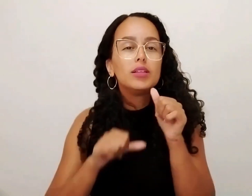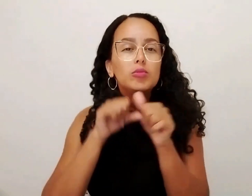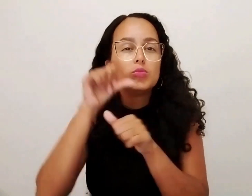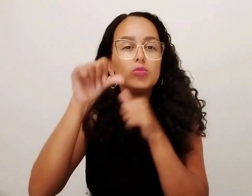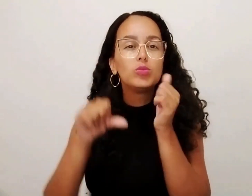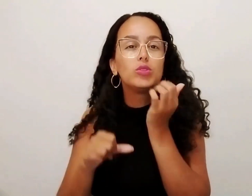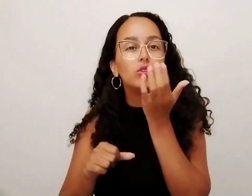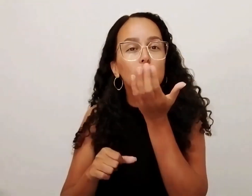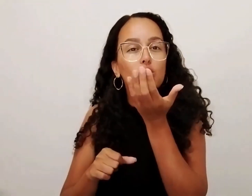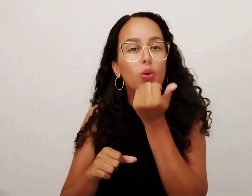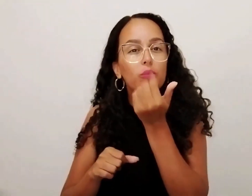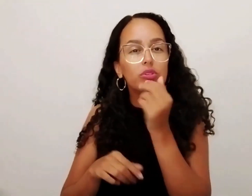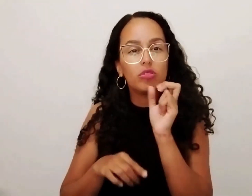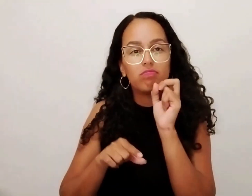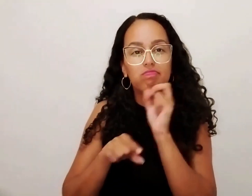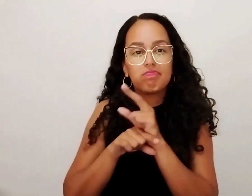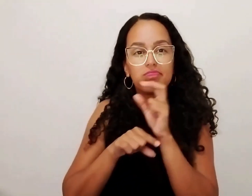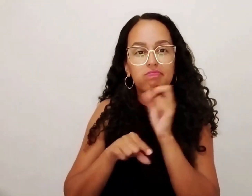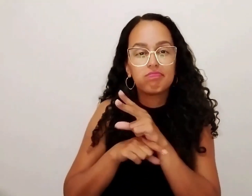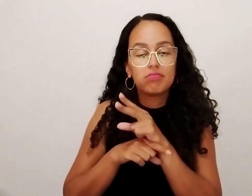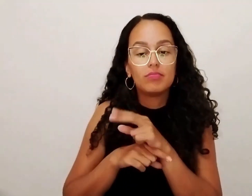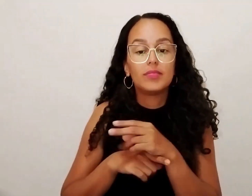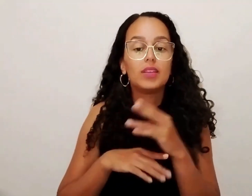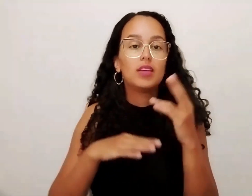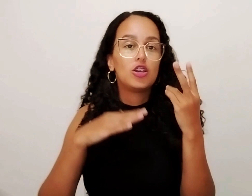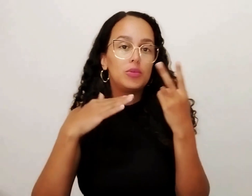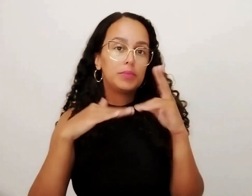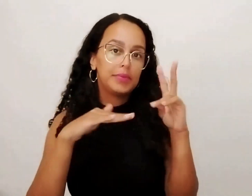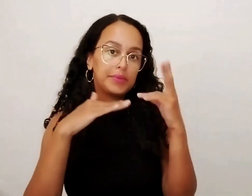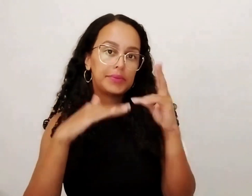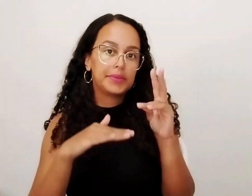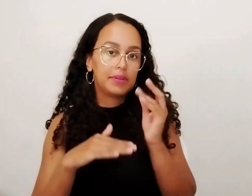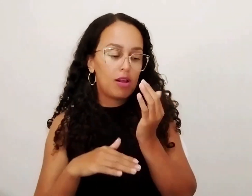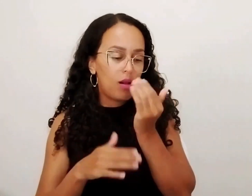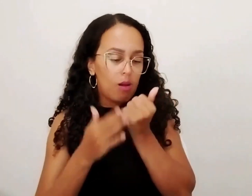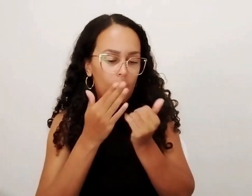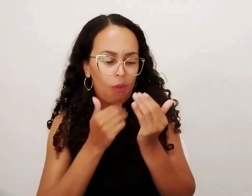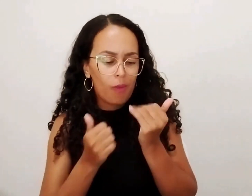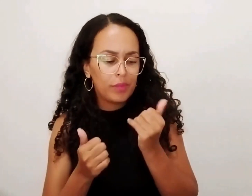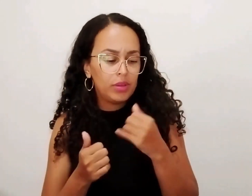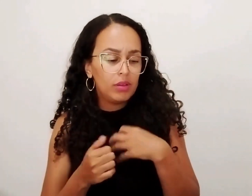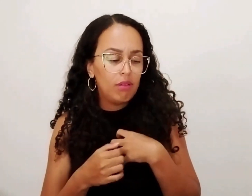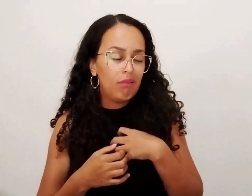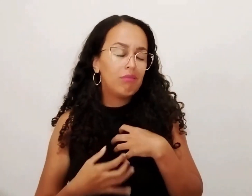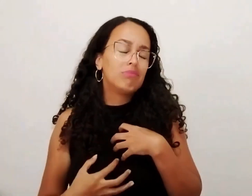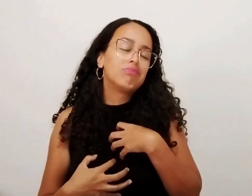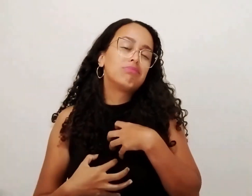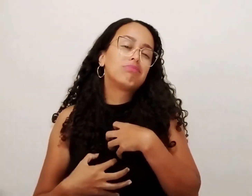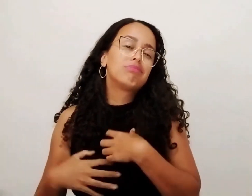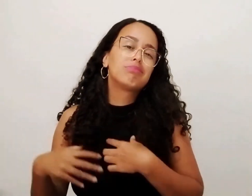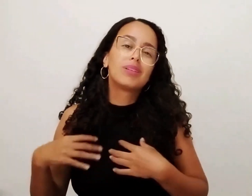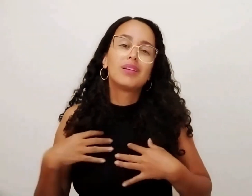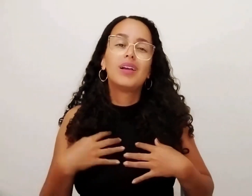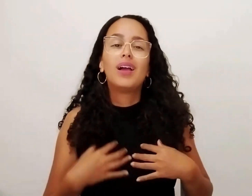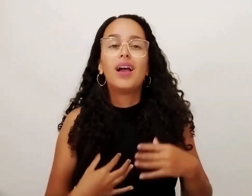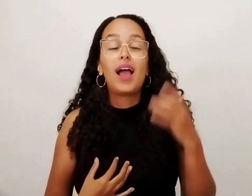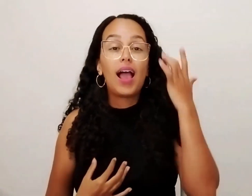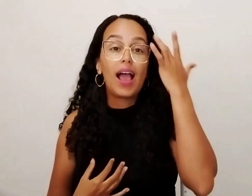Macunaíma acha que vai morrer e resolve passar a doença para o maior número de animais possíveis para não morrer sozinho.